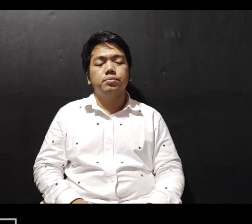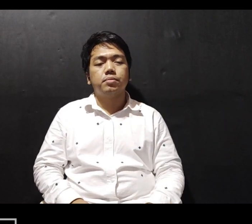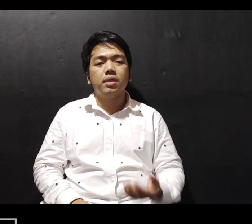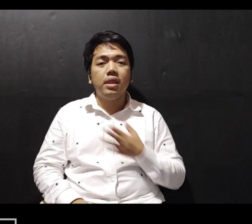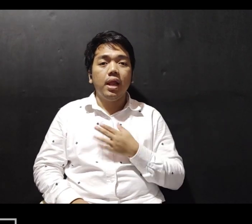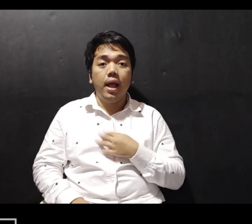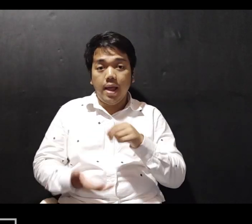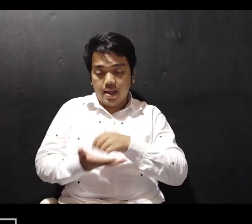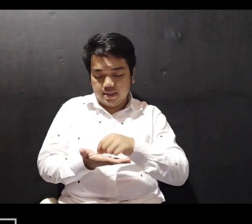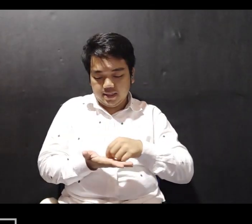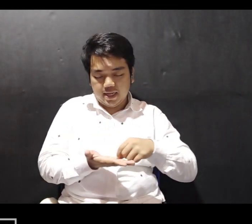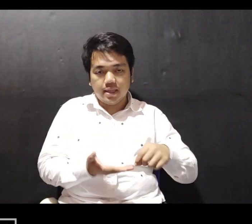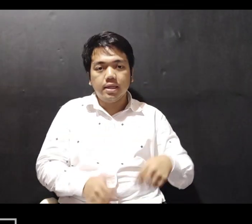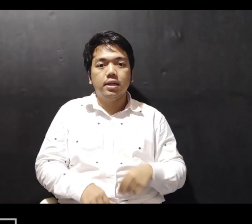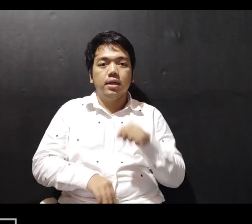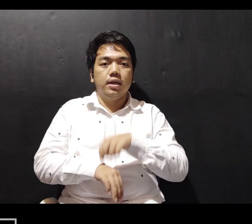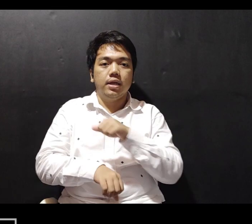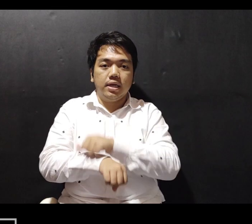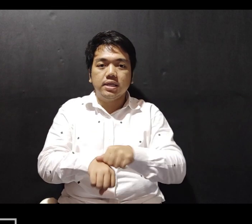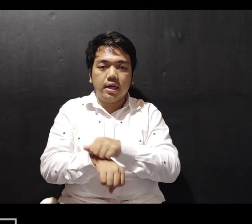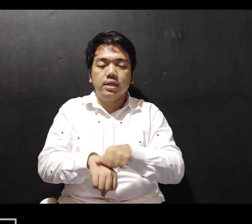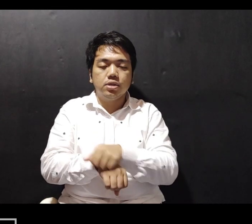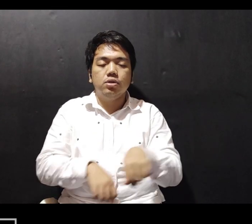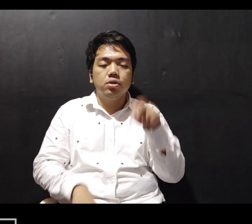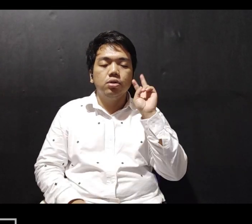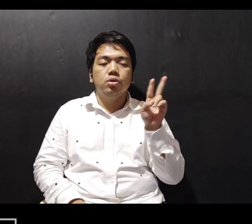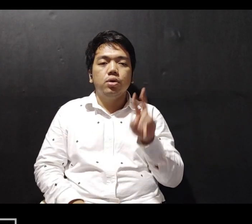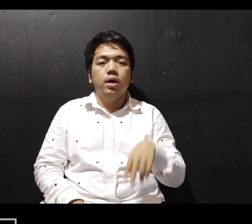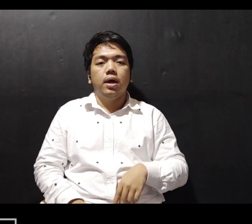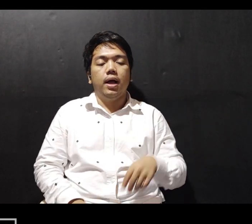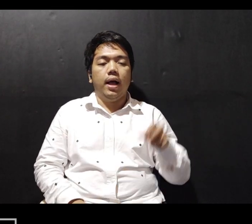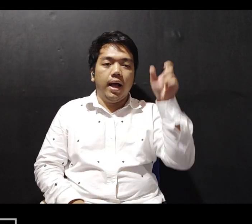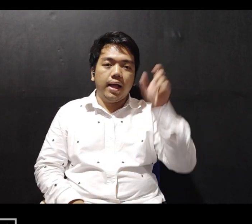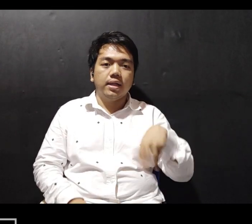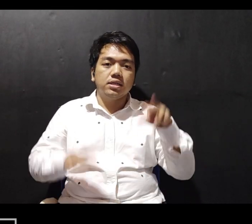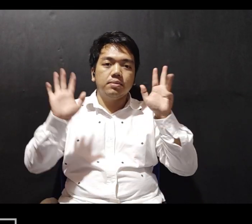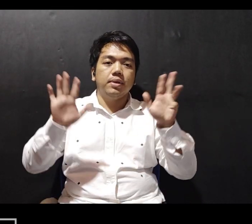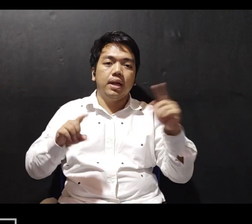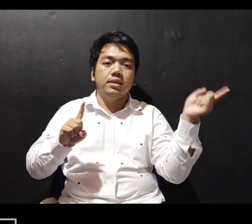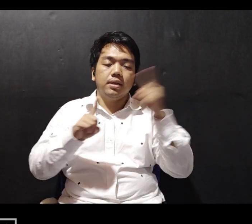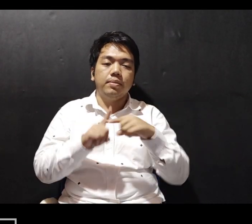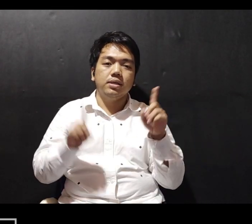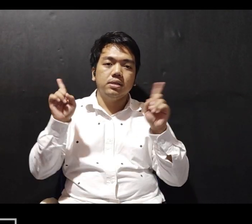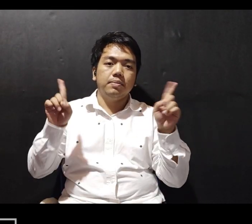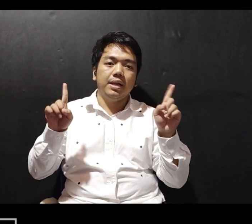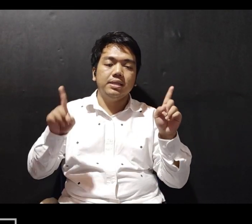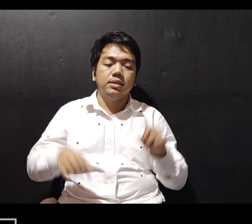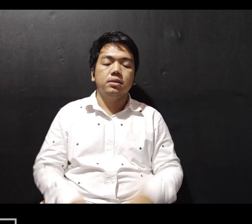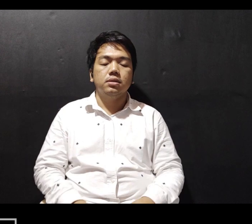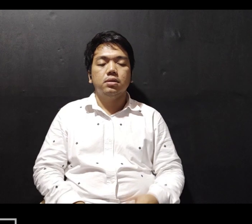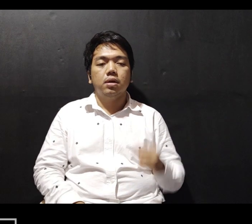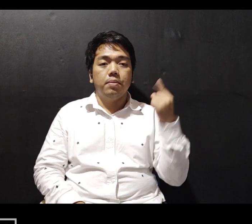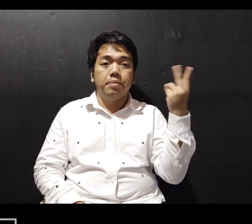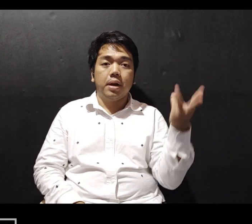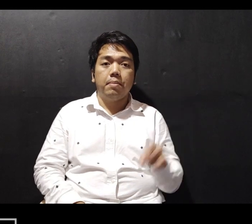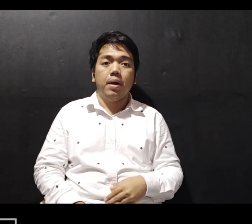Saya mencatat di sini, di Kisah Rasul pasal 2 ayat 9 sampai 11. berapa banyak macam